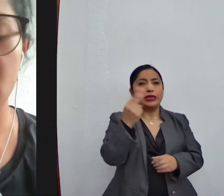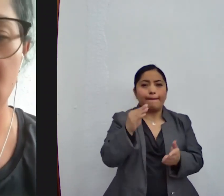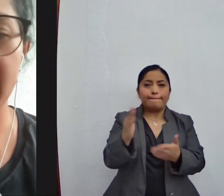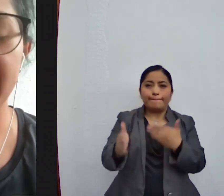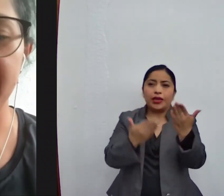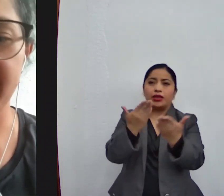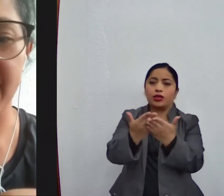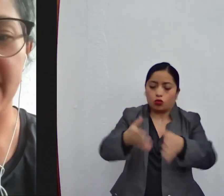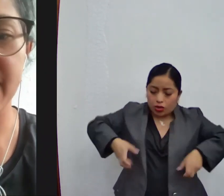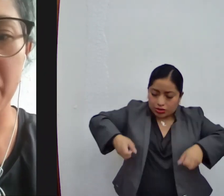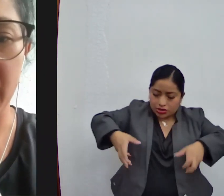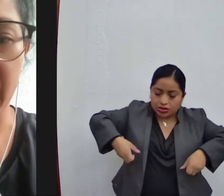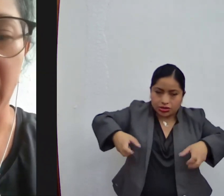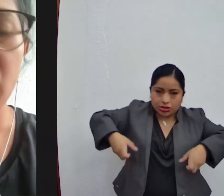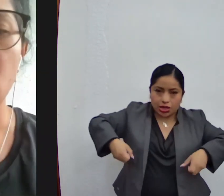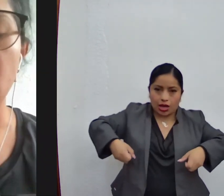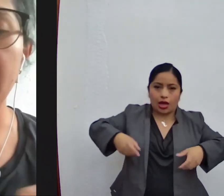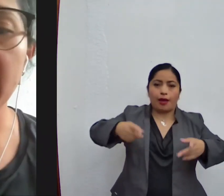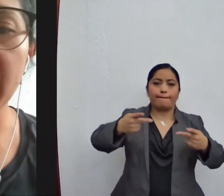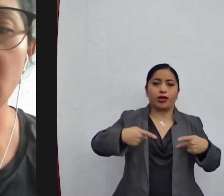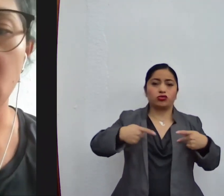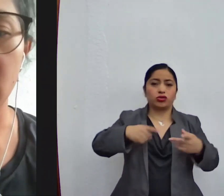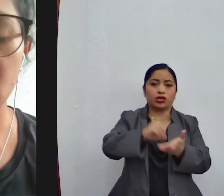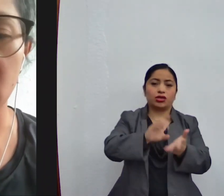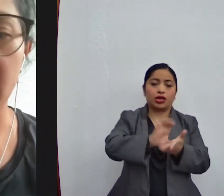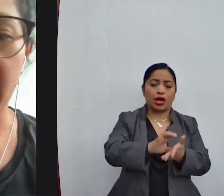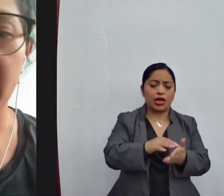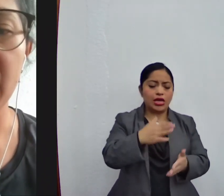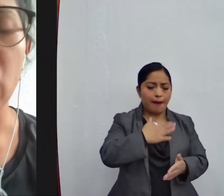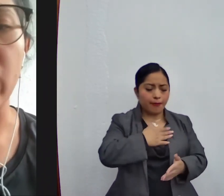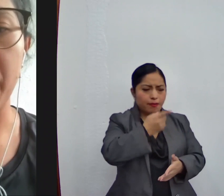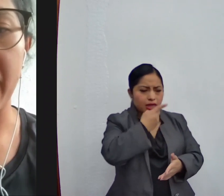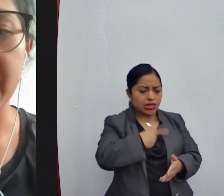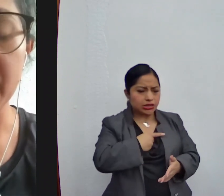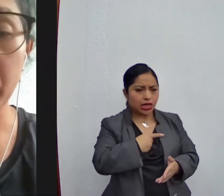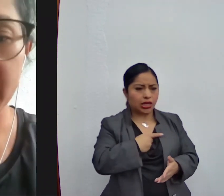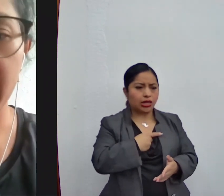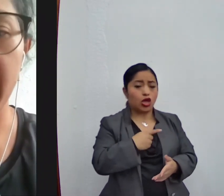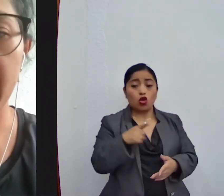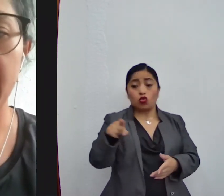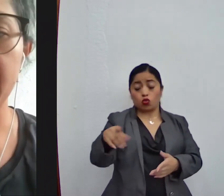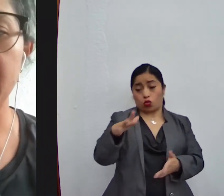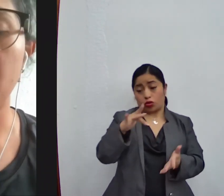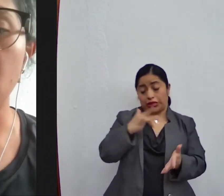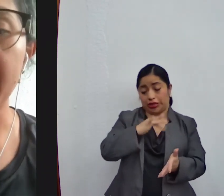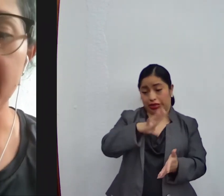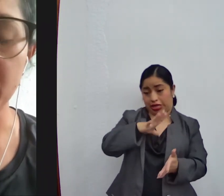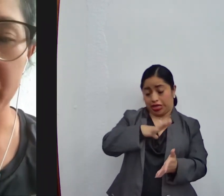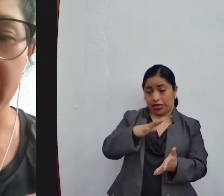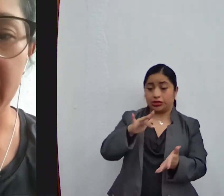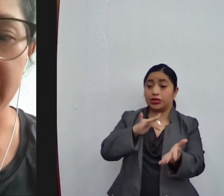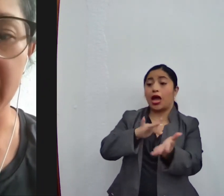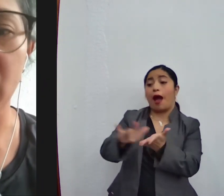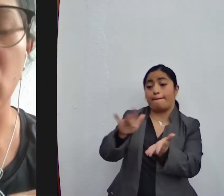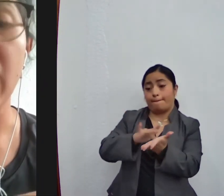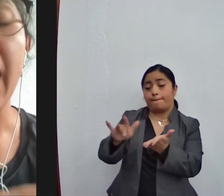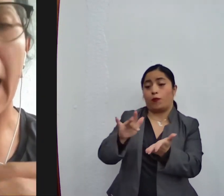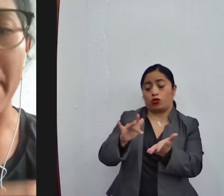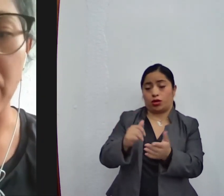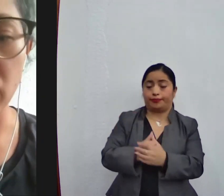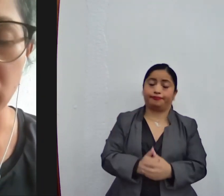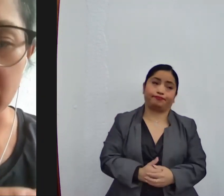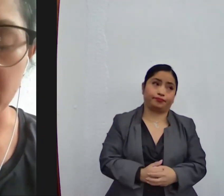las condiciones y necesidades de mi hija. Una niña en condición de cuadriparesia espástica que necesita una silla especializada